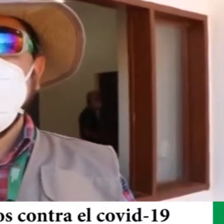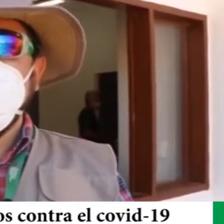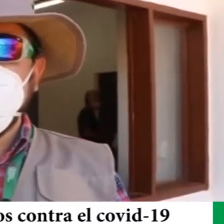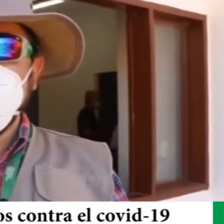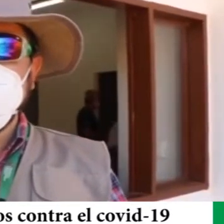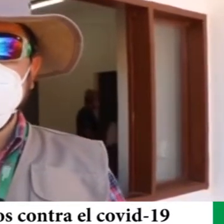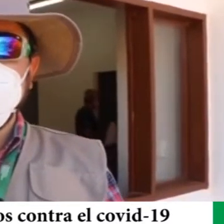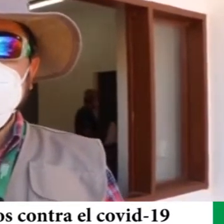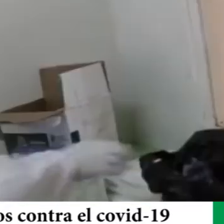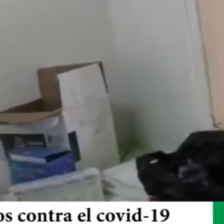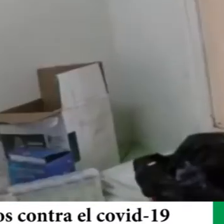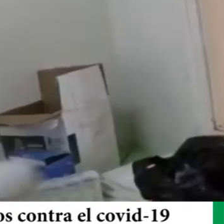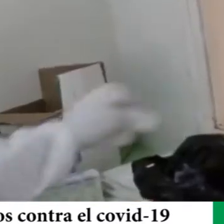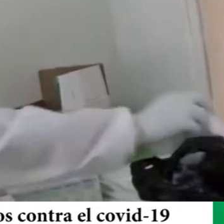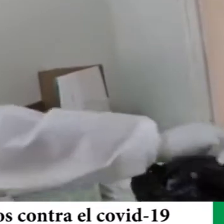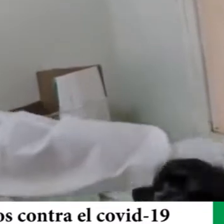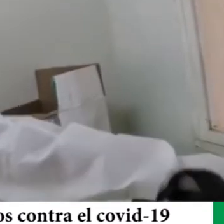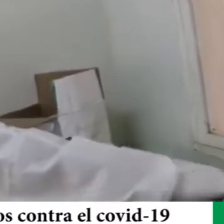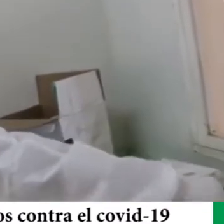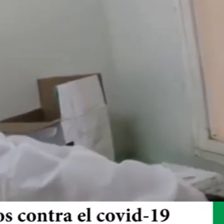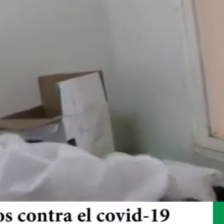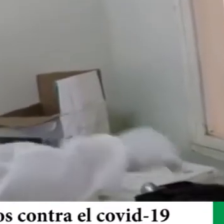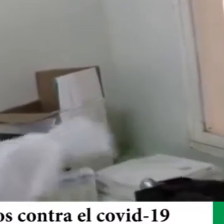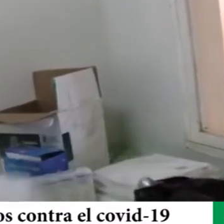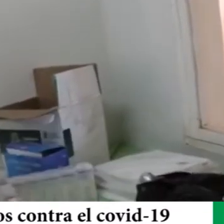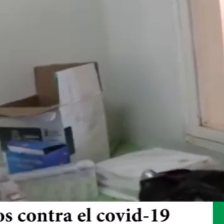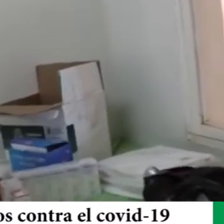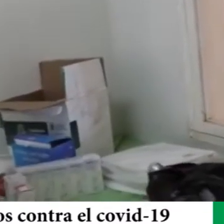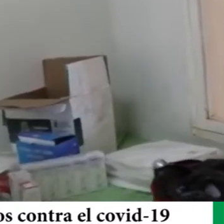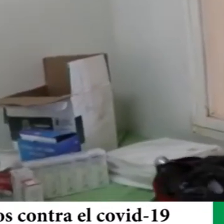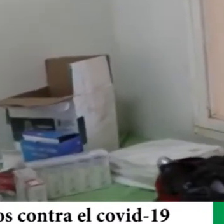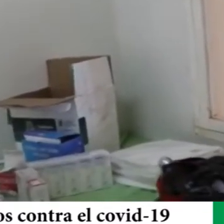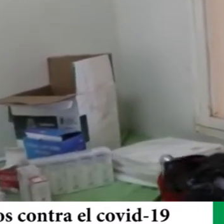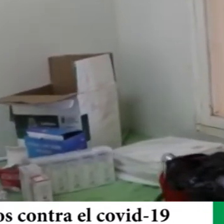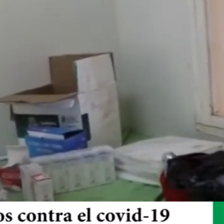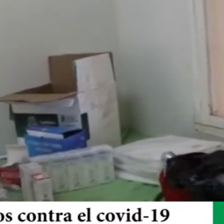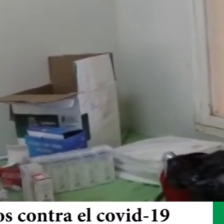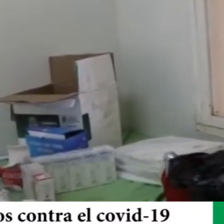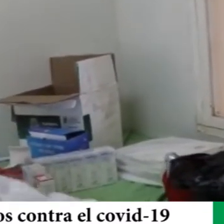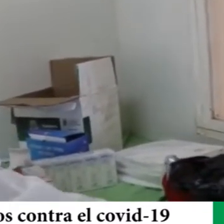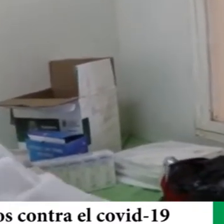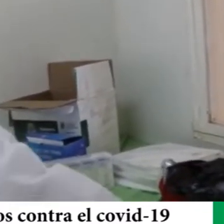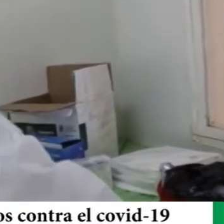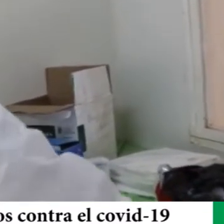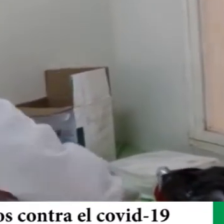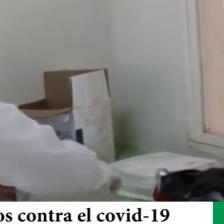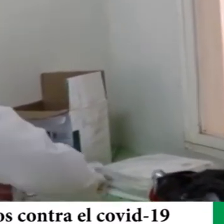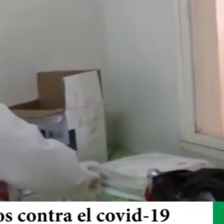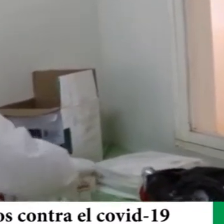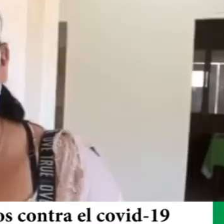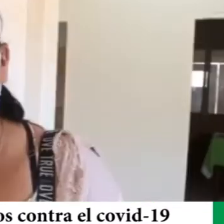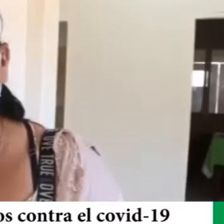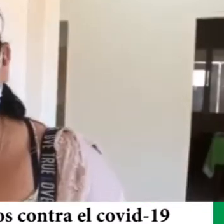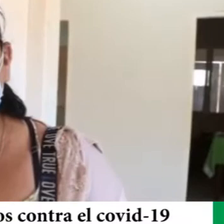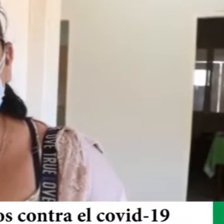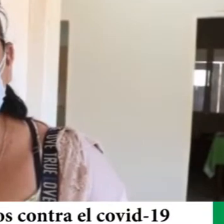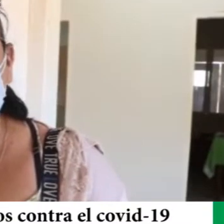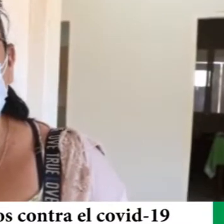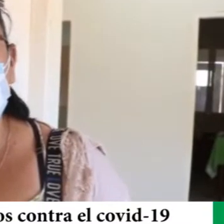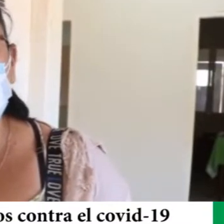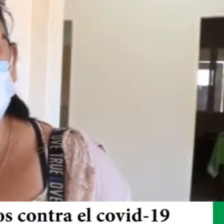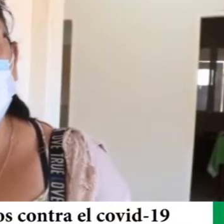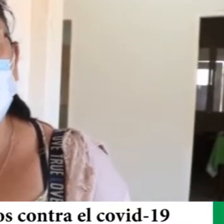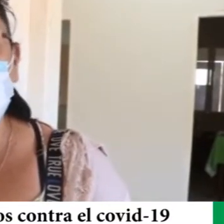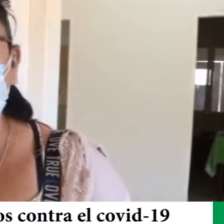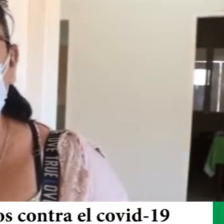toda la población. Una ayuda que necesitaba bastante. La pandemia nos ha azotado aquí en Ascensión. Nos